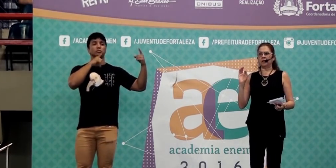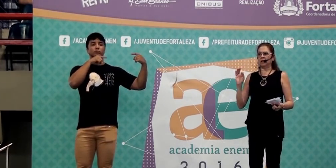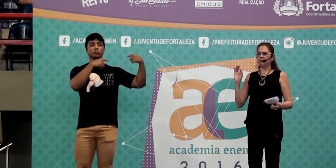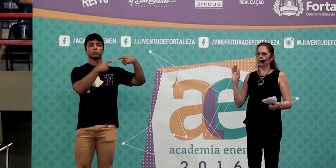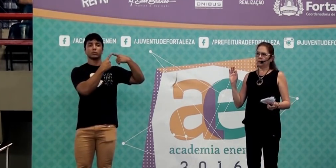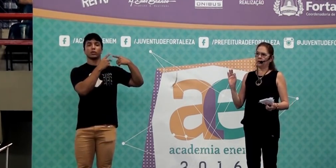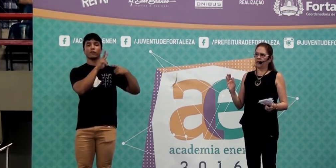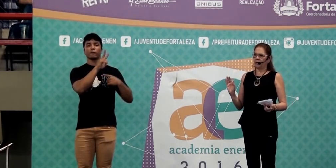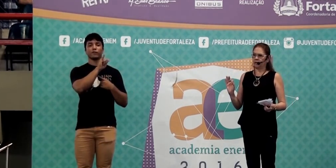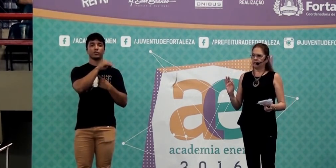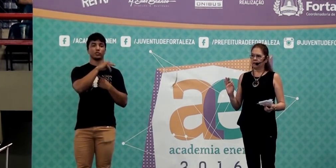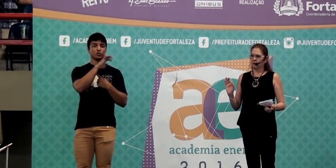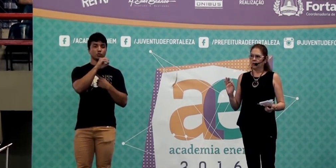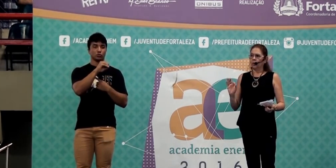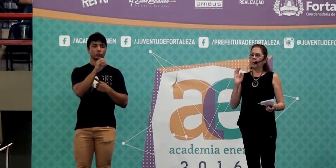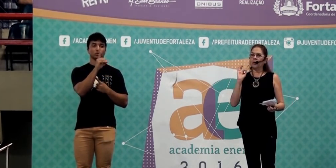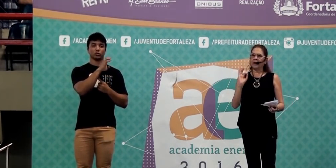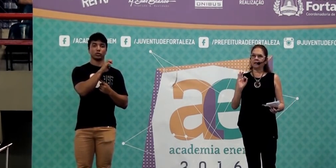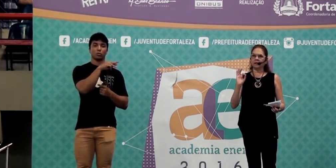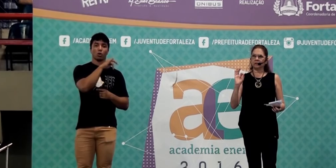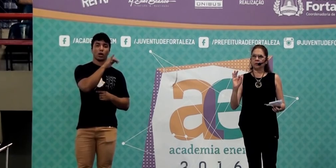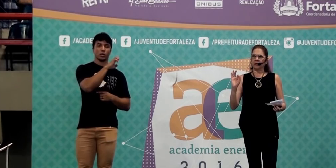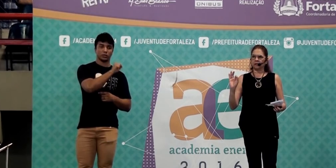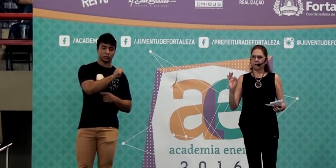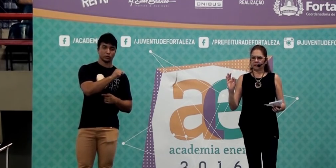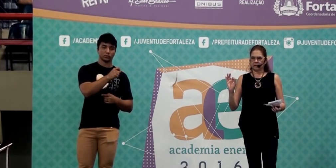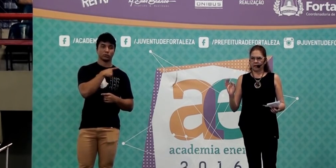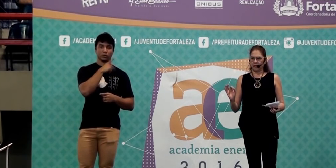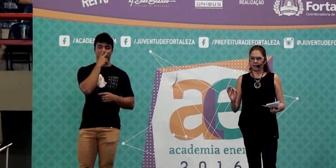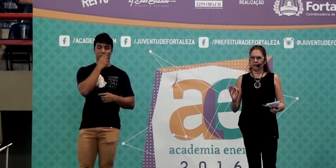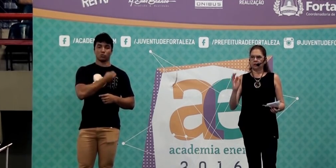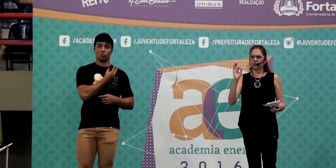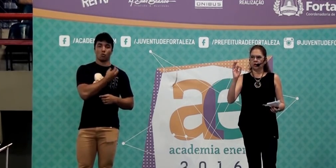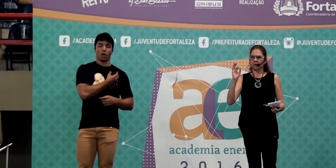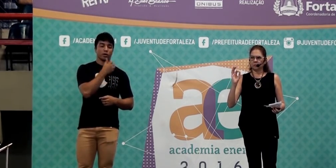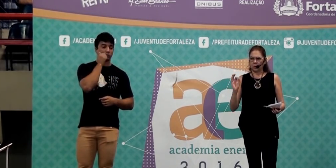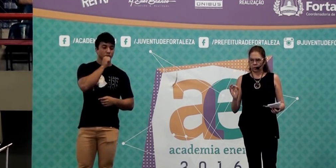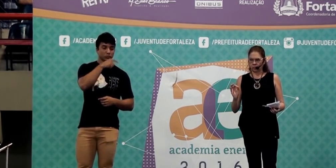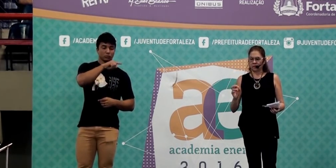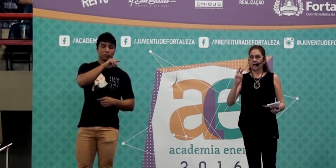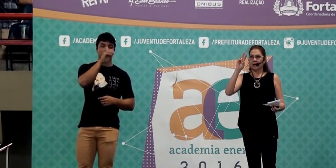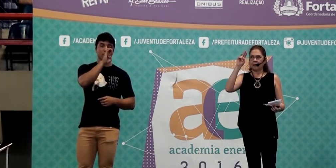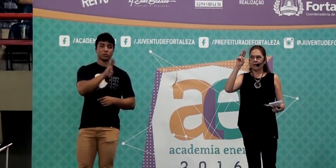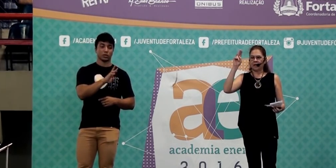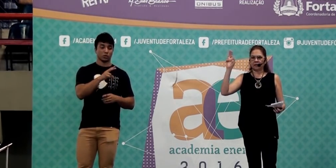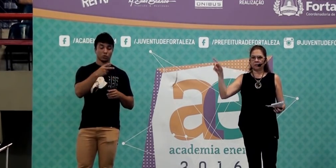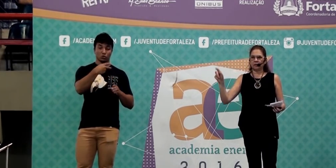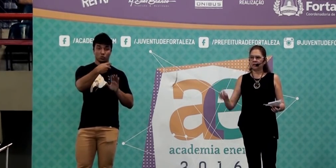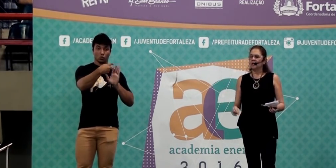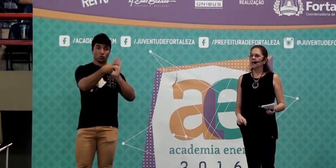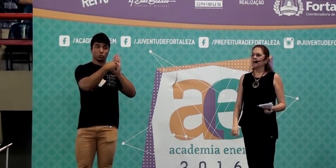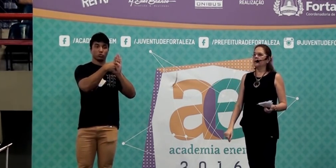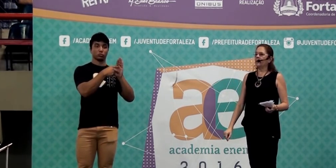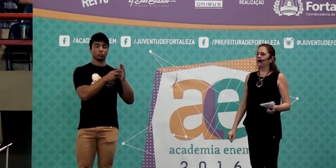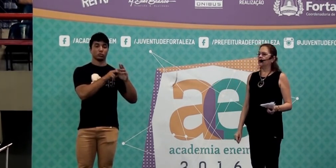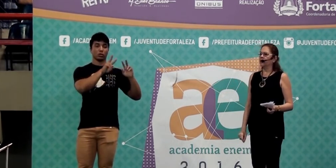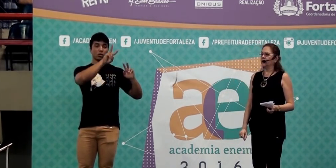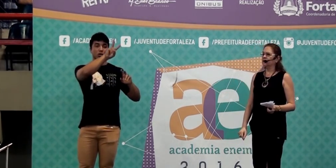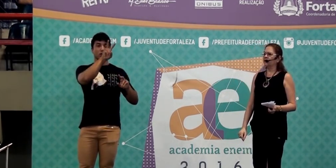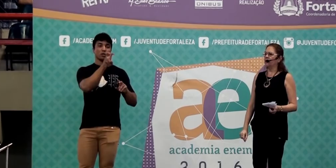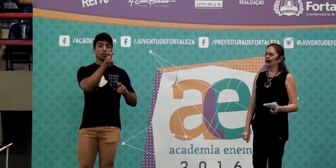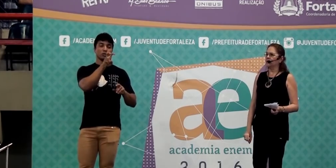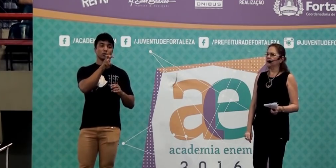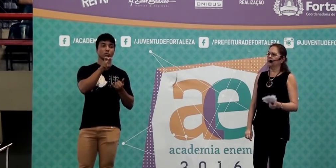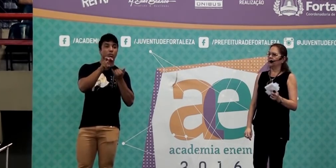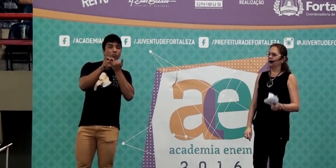disse Vinícius de Moraes, o poeta das mulheres brasileiras, 2 pontos, abre aspas, que me perdoem